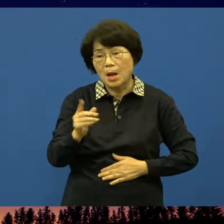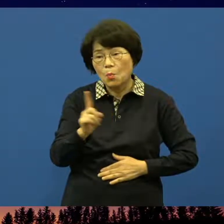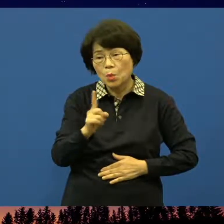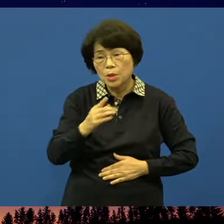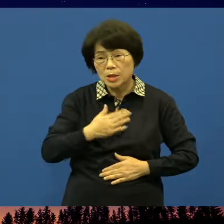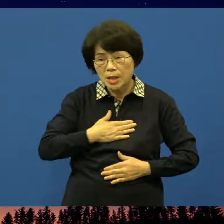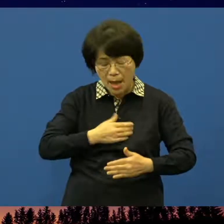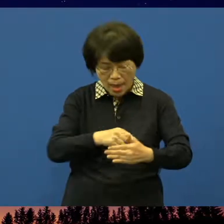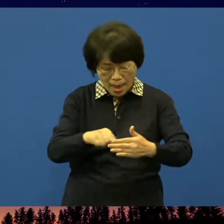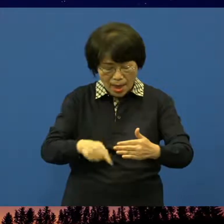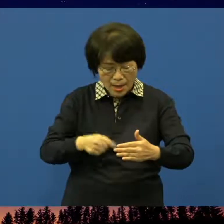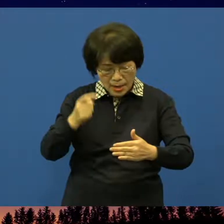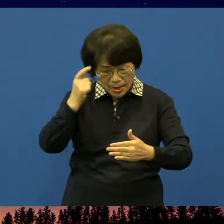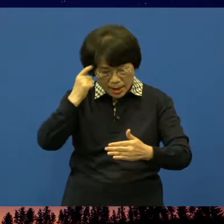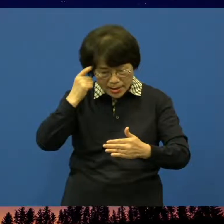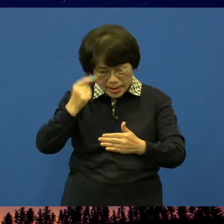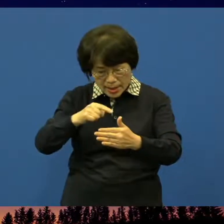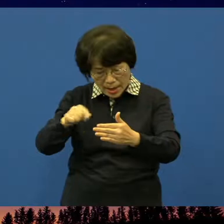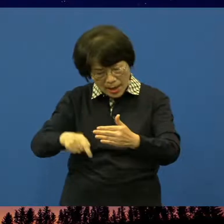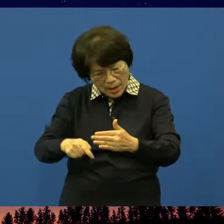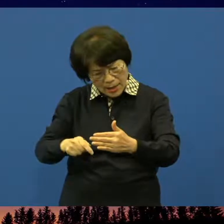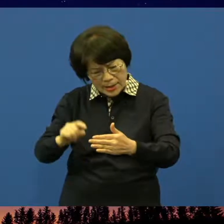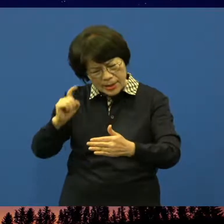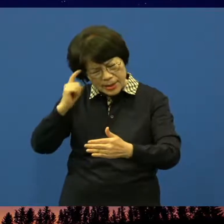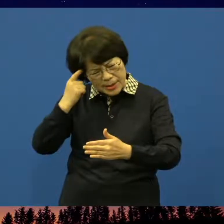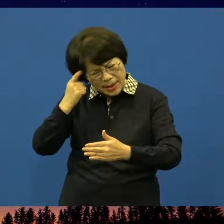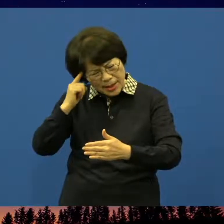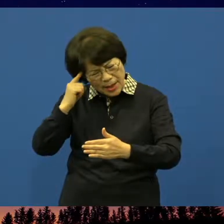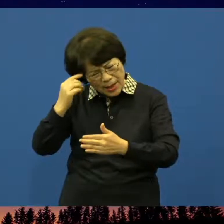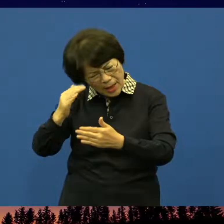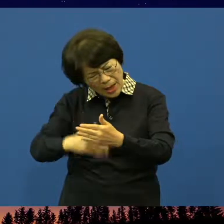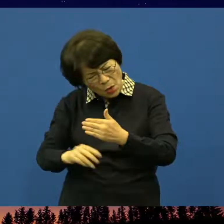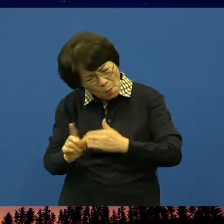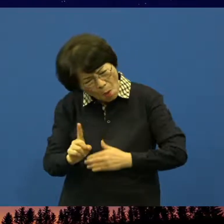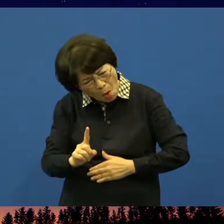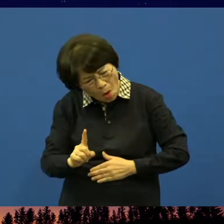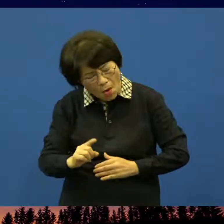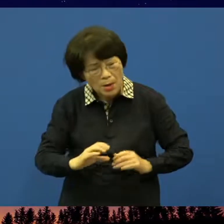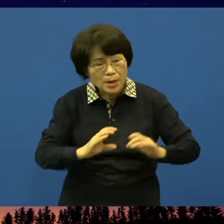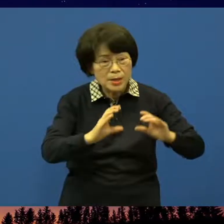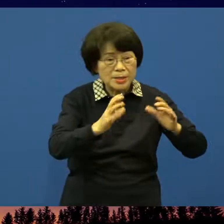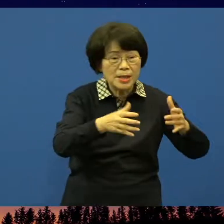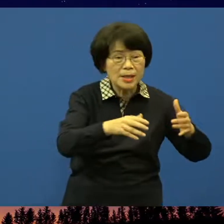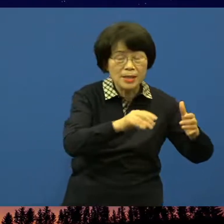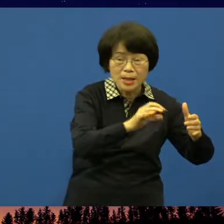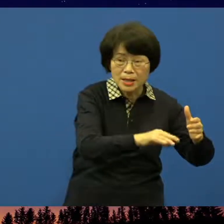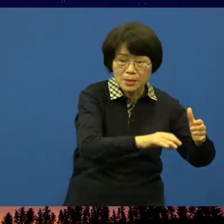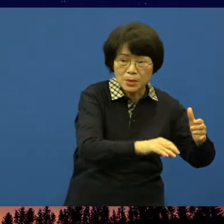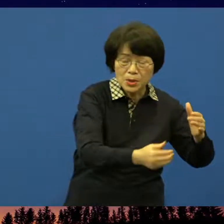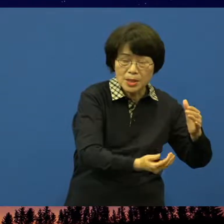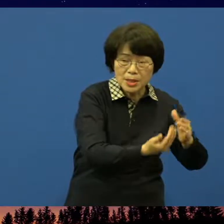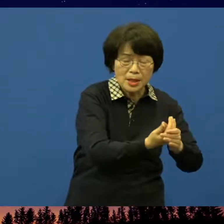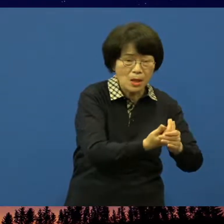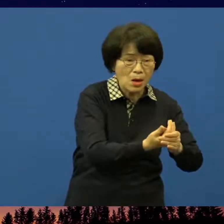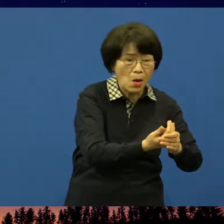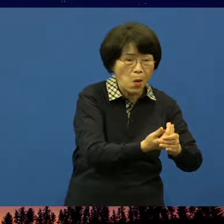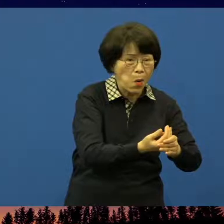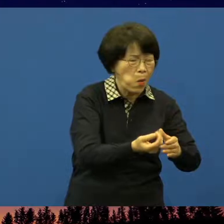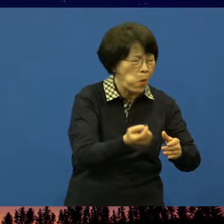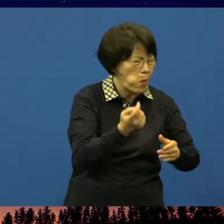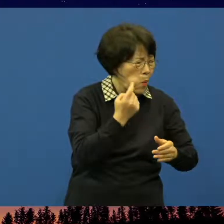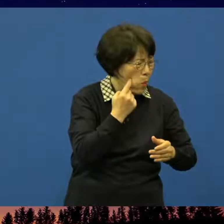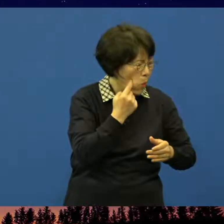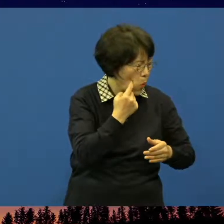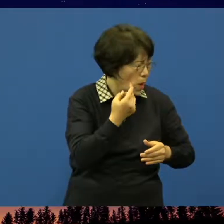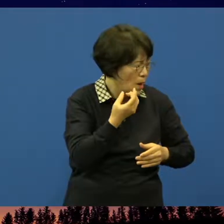안에 들어요? 생각 안에 무엇을 가장 많이 생각하는가? 여러분, 우리는 세상으로부터 밀려오는 것이 무엇이면 거짓들이죠. 거짓들.